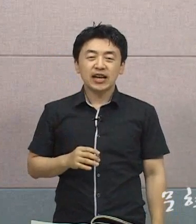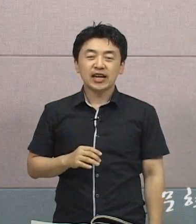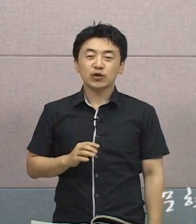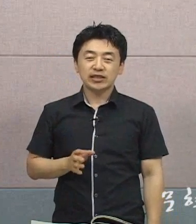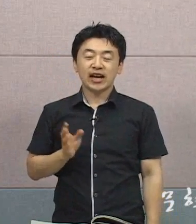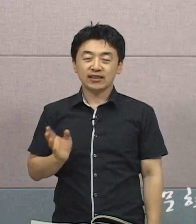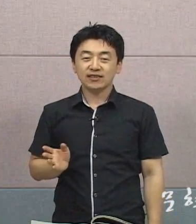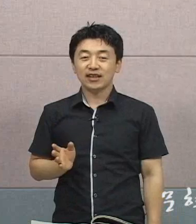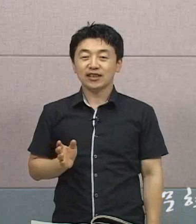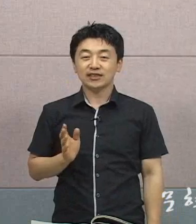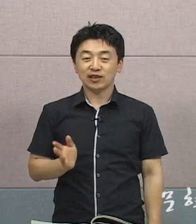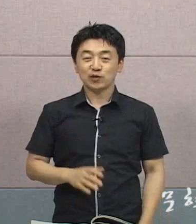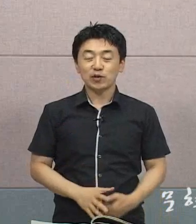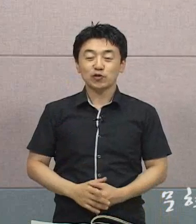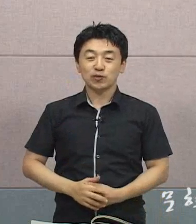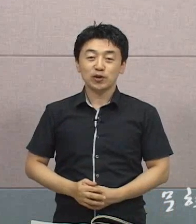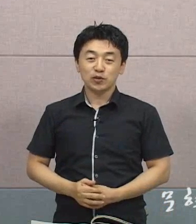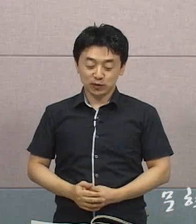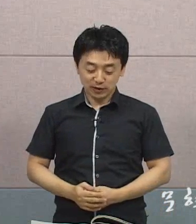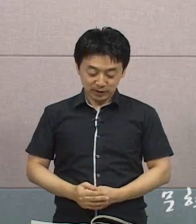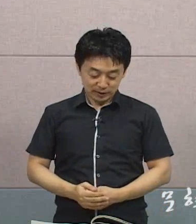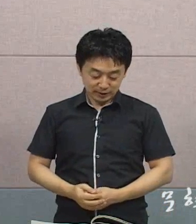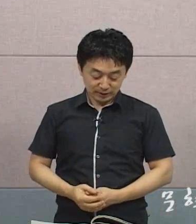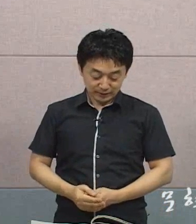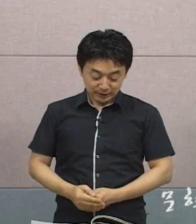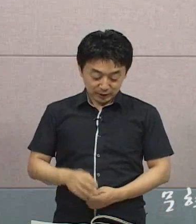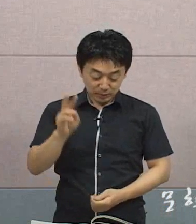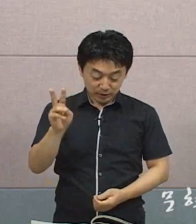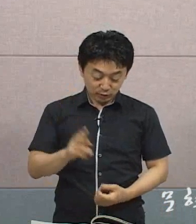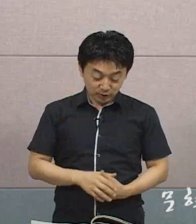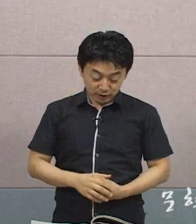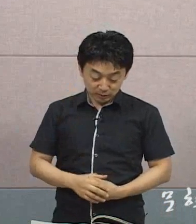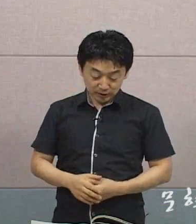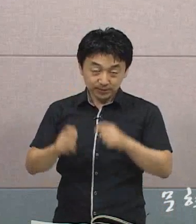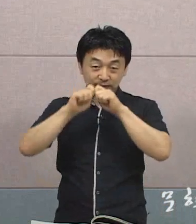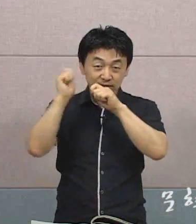이해가 되지 않는다라는 단어를 외워주시면 좋을 듯합니다. 28페이지 두 번째 단어입니다.